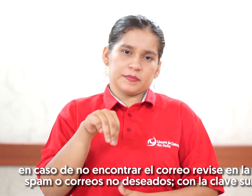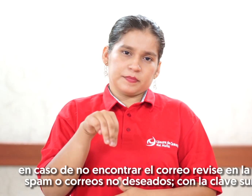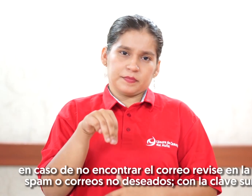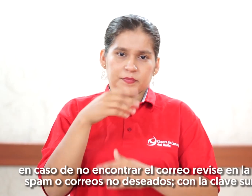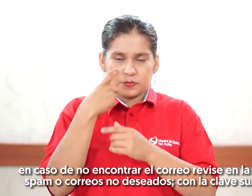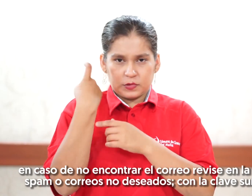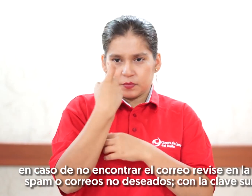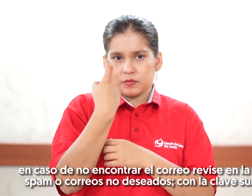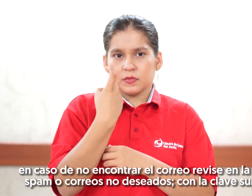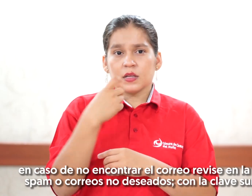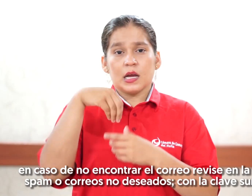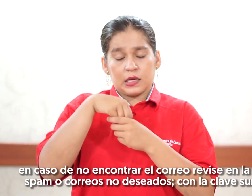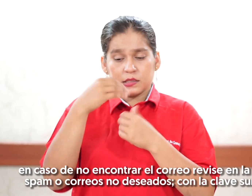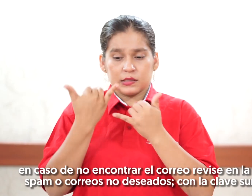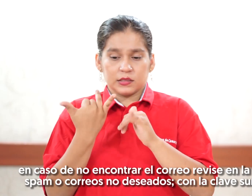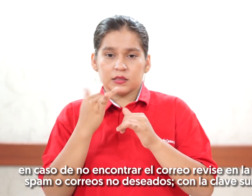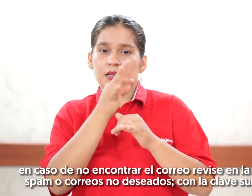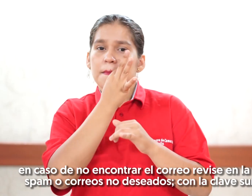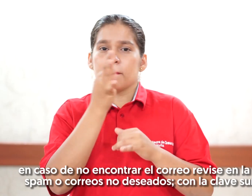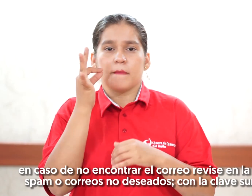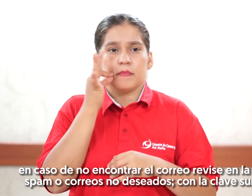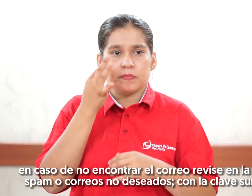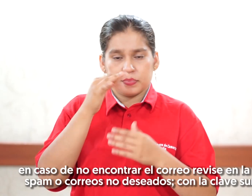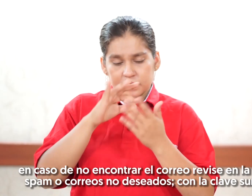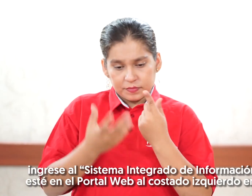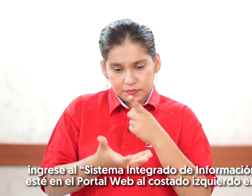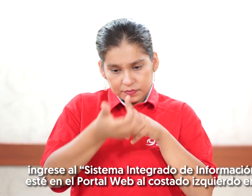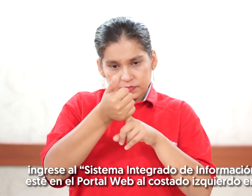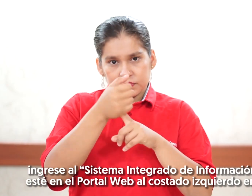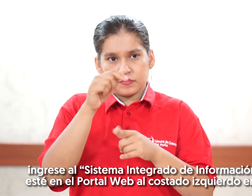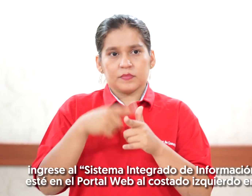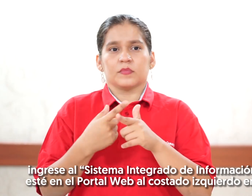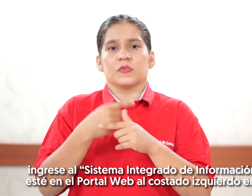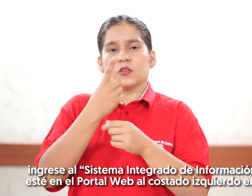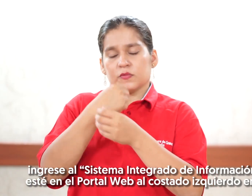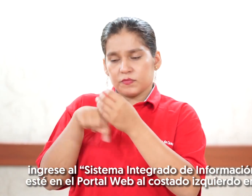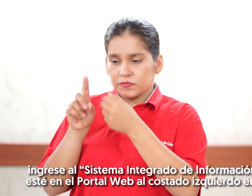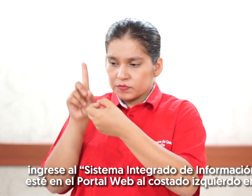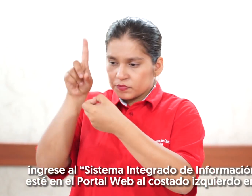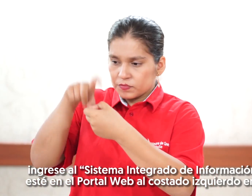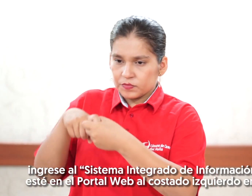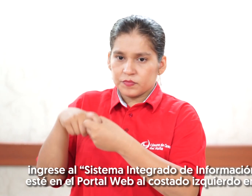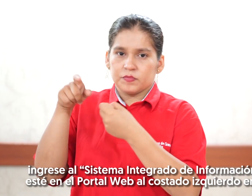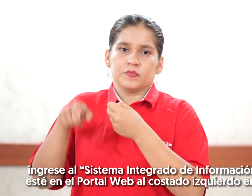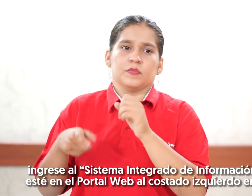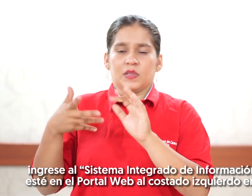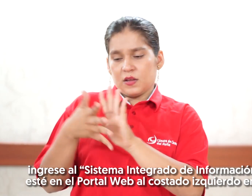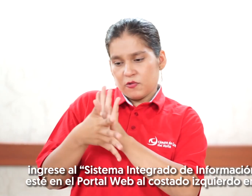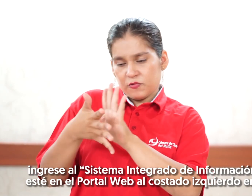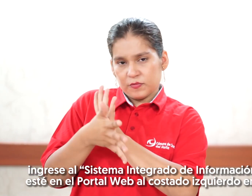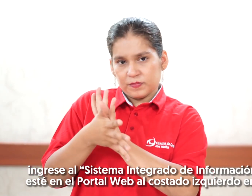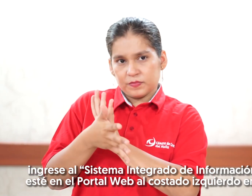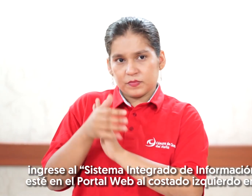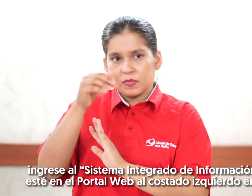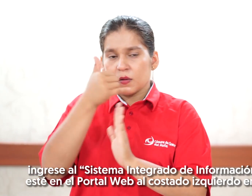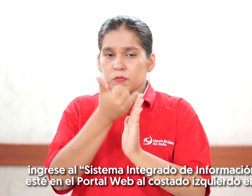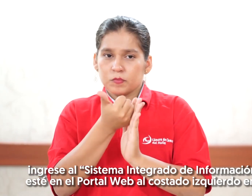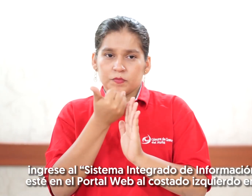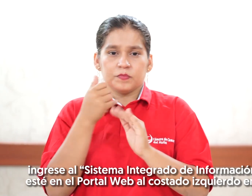correos no deseados. Con la clave suministrada, ingrese al Sistema Integrado de Información. Una vez esté en el